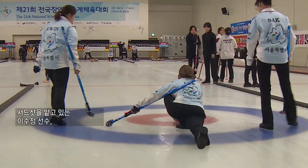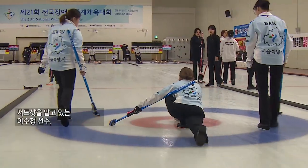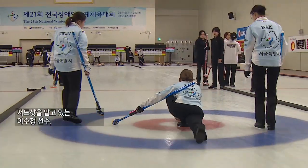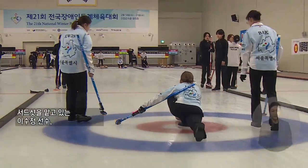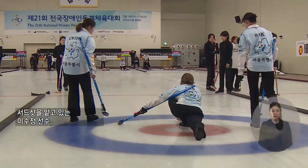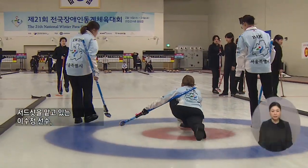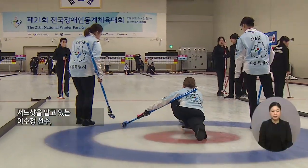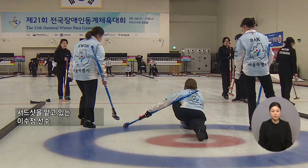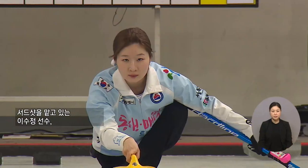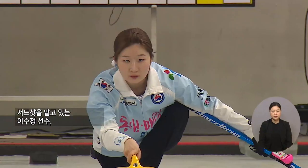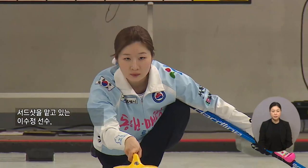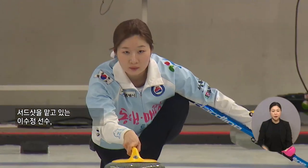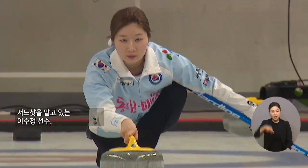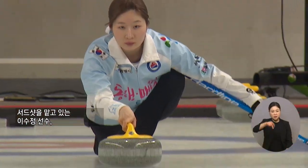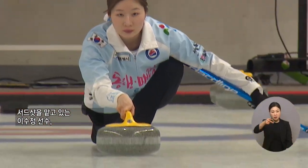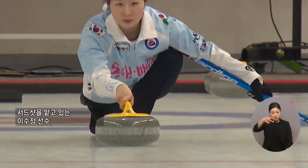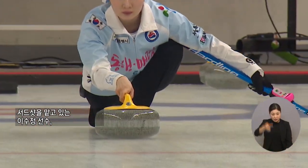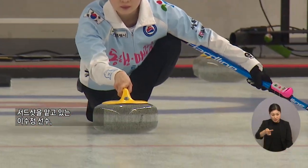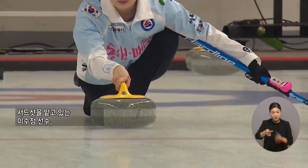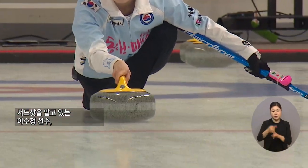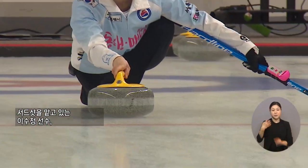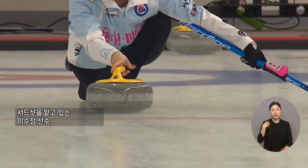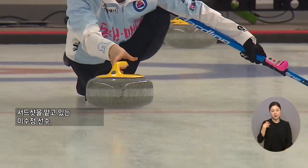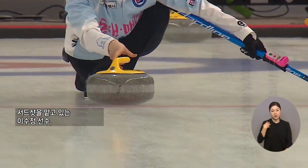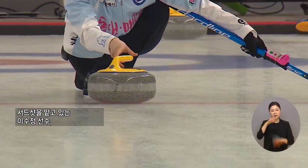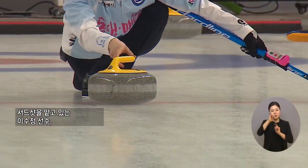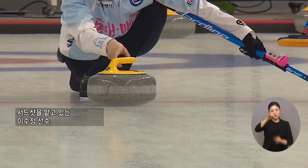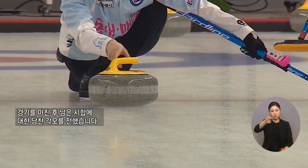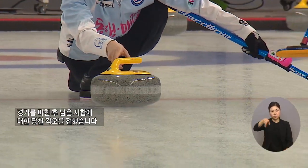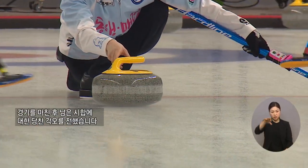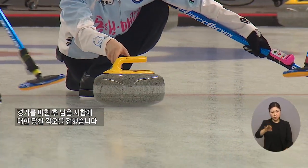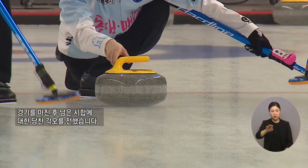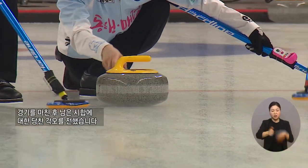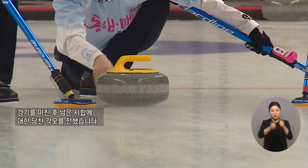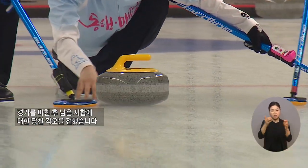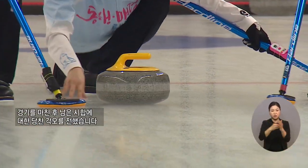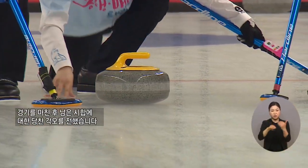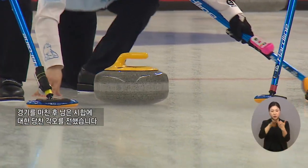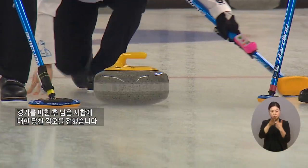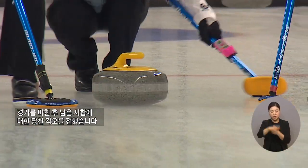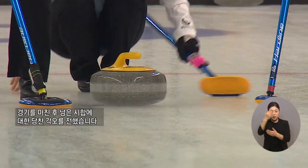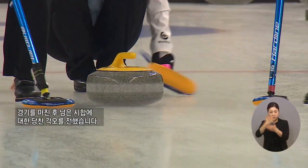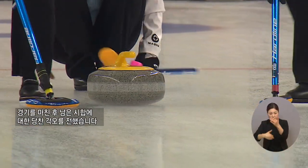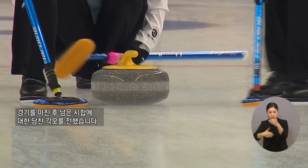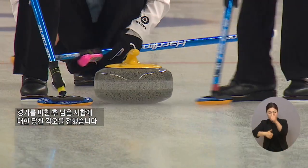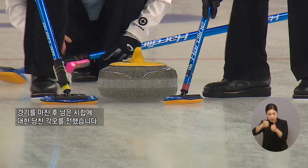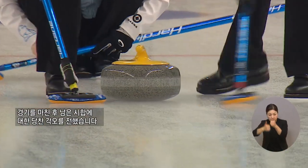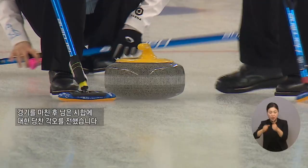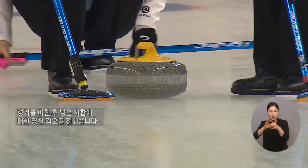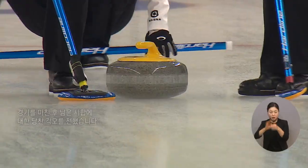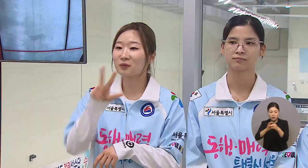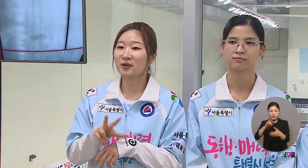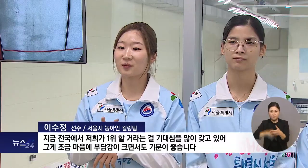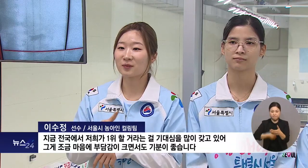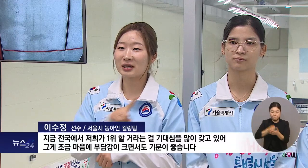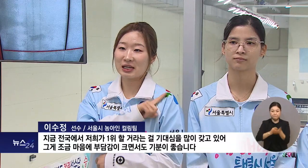서드 샷을 막고 있는 이수정 선수 경기를 마친 후 남은 시합에 대한 당찬 각오를